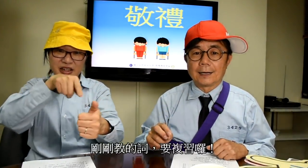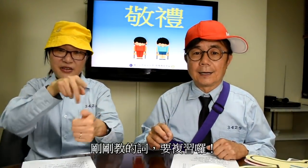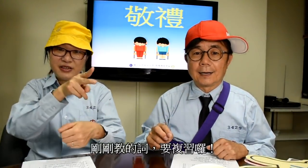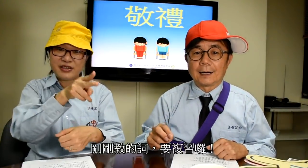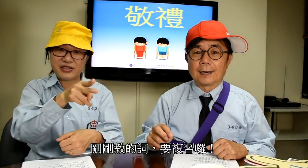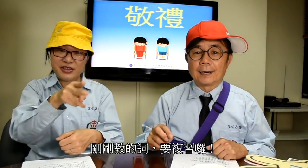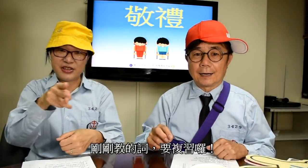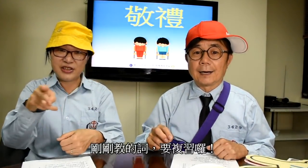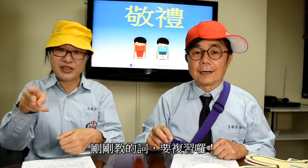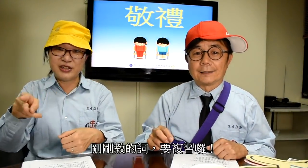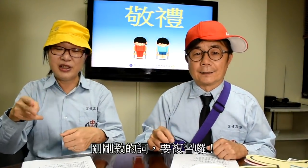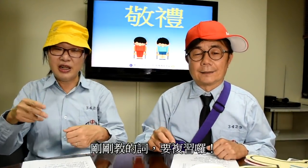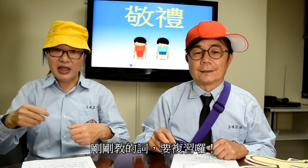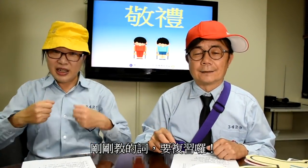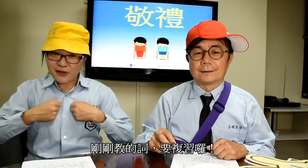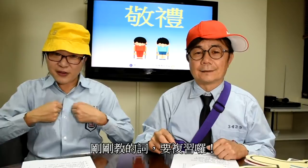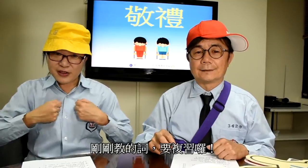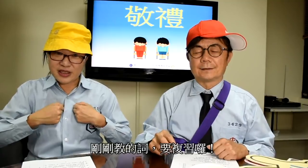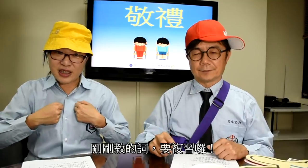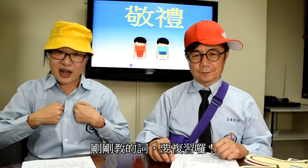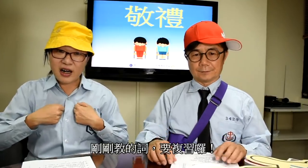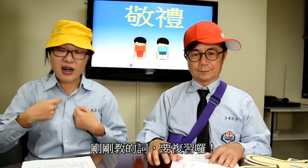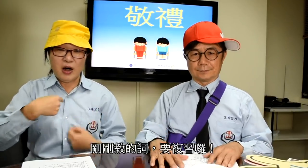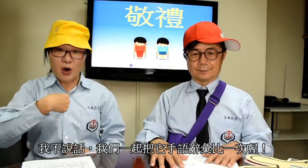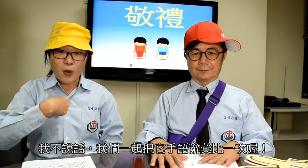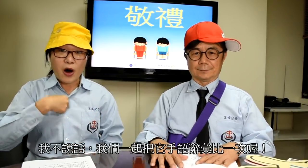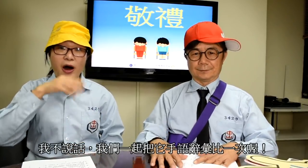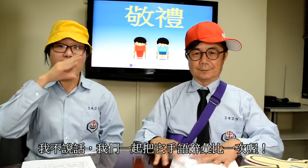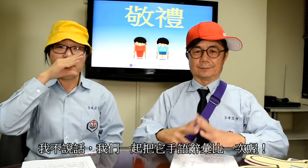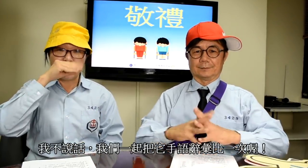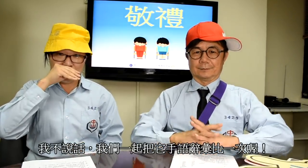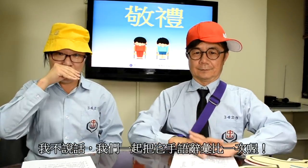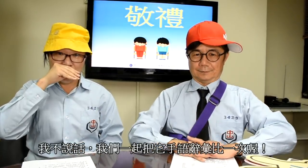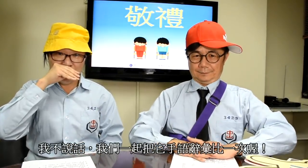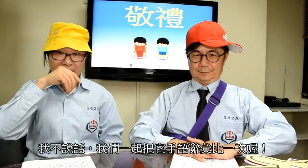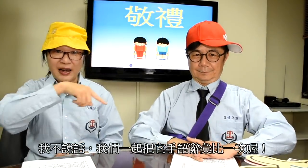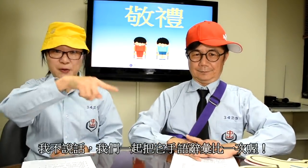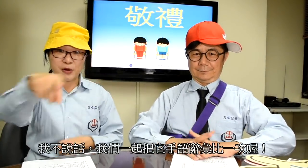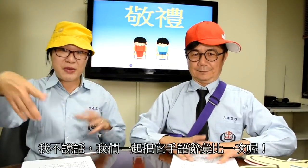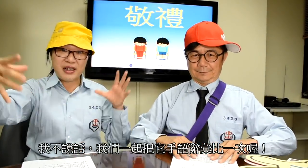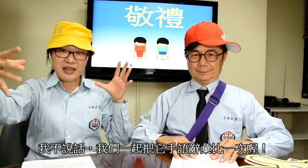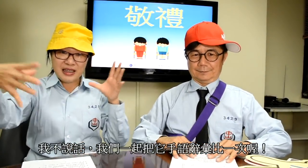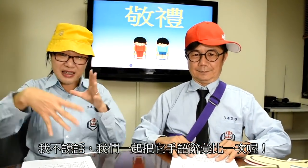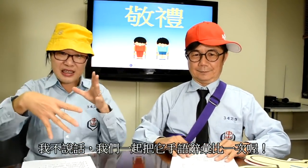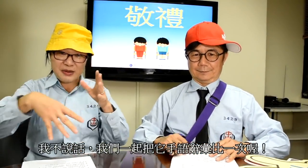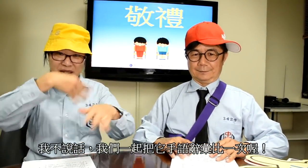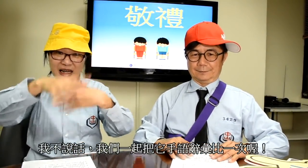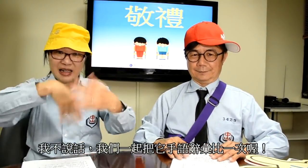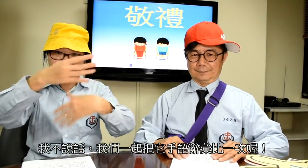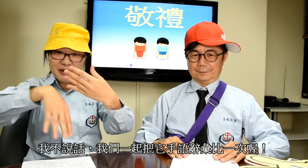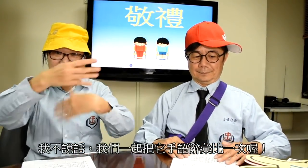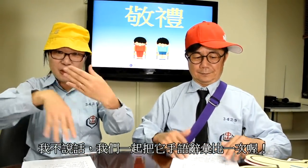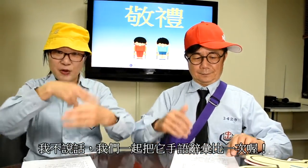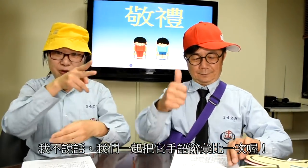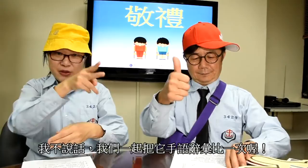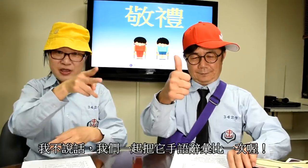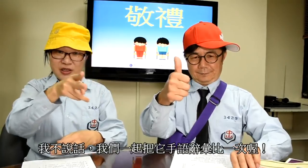的词，要复习咯。我不说话，我们一起把它手语词